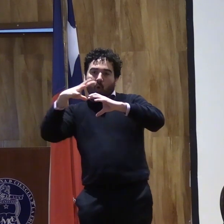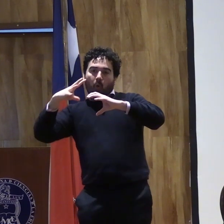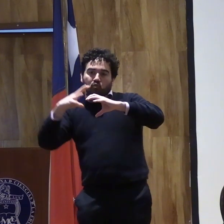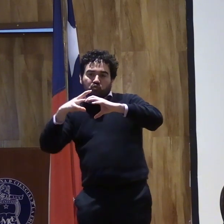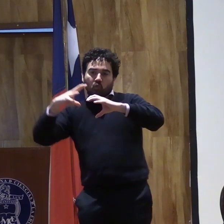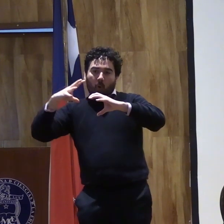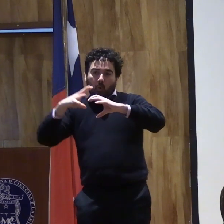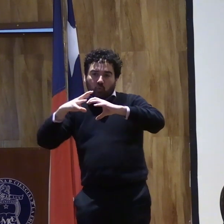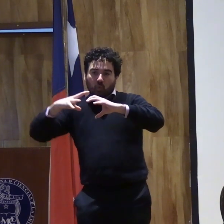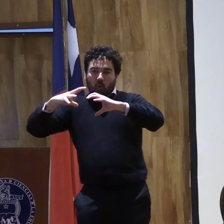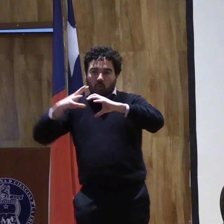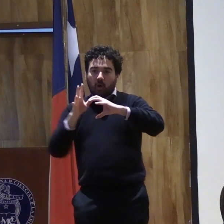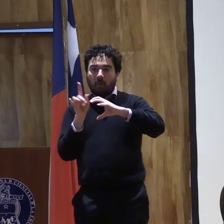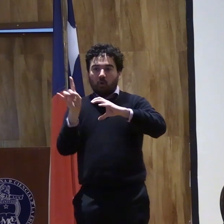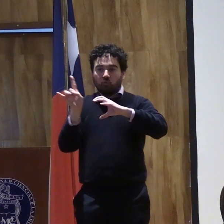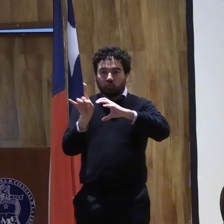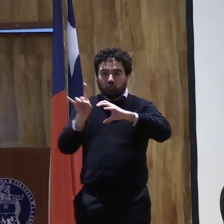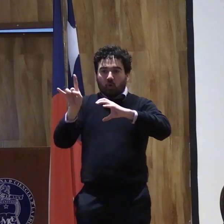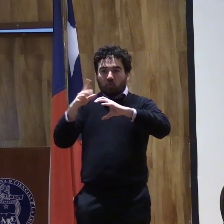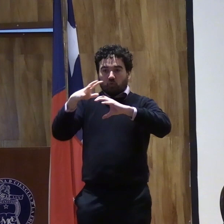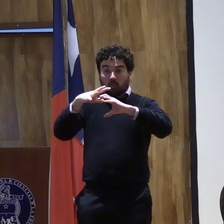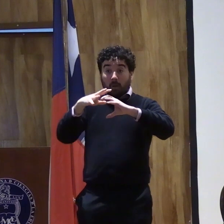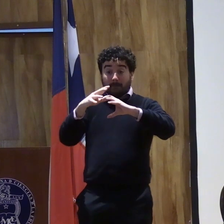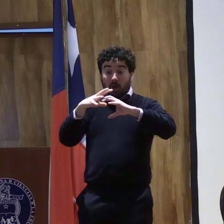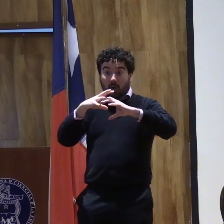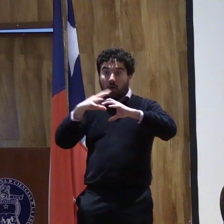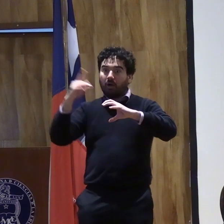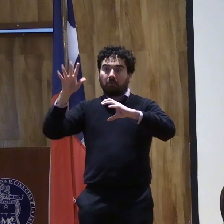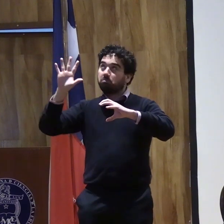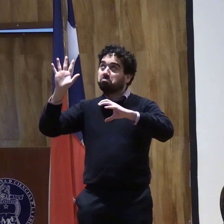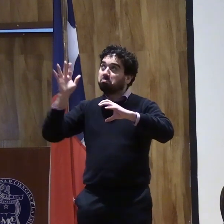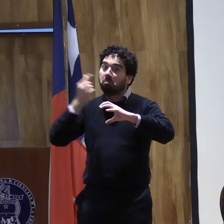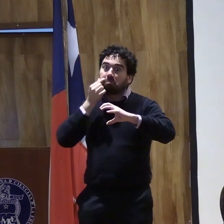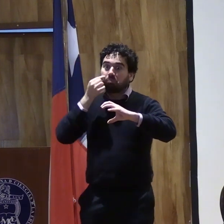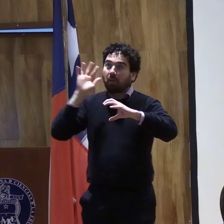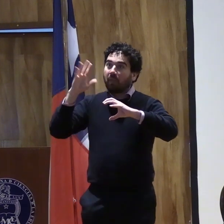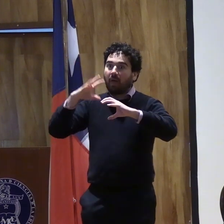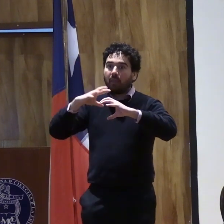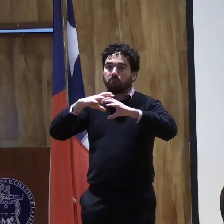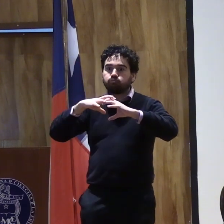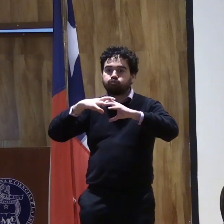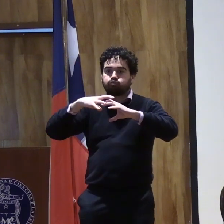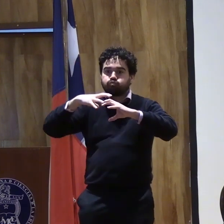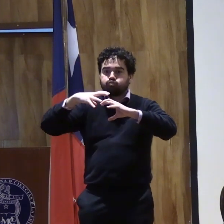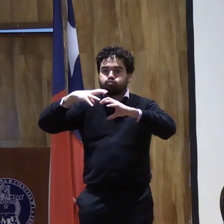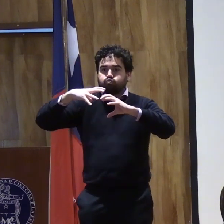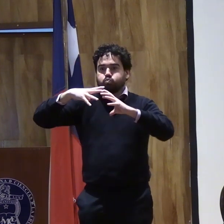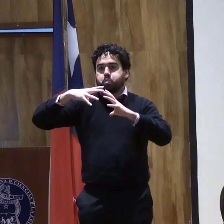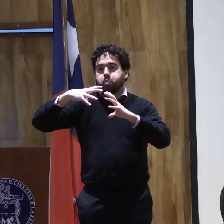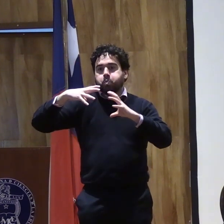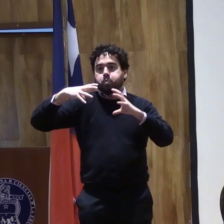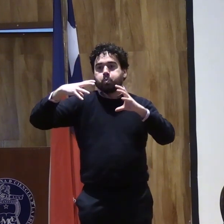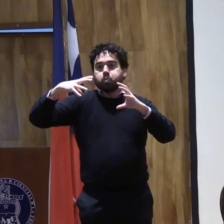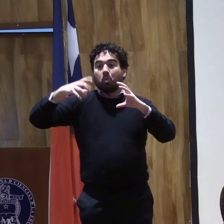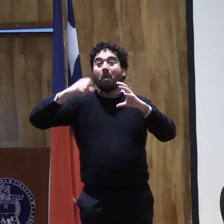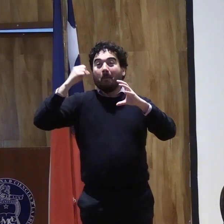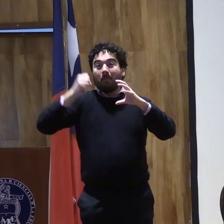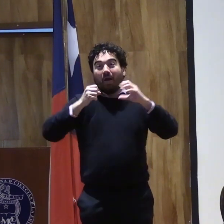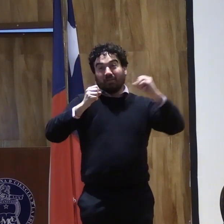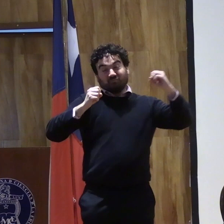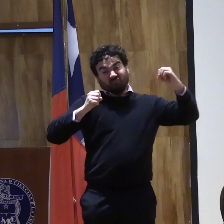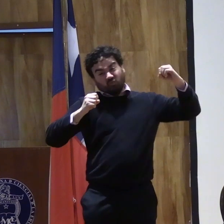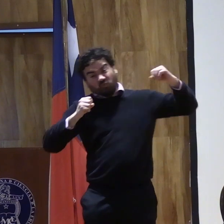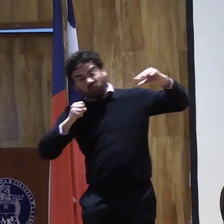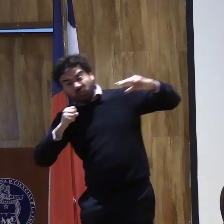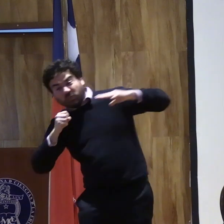esponjoso, que permitió el paso de radiación cósmica. Y la radiación cósmica que viene